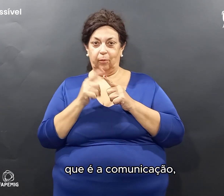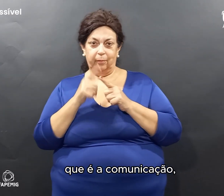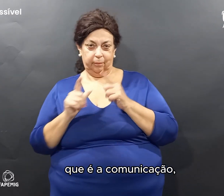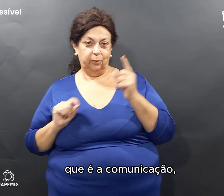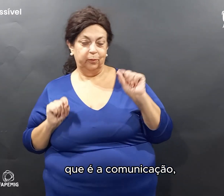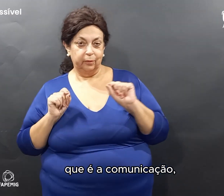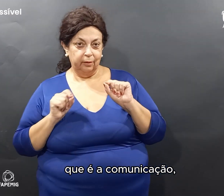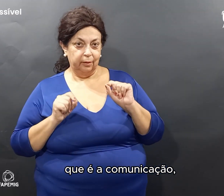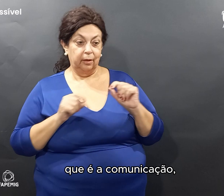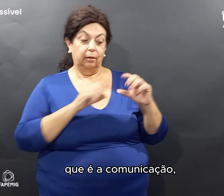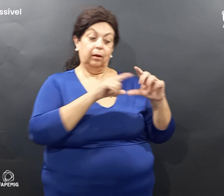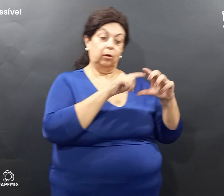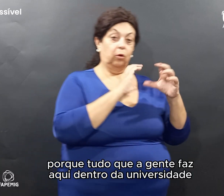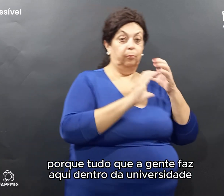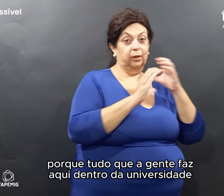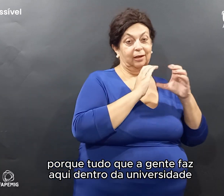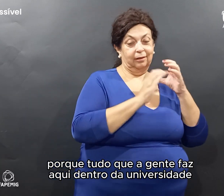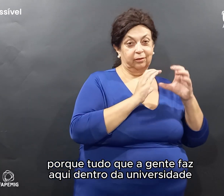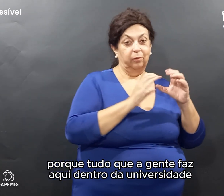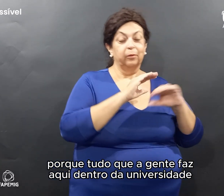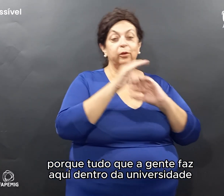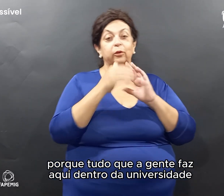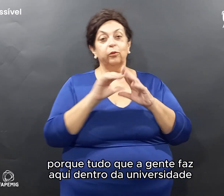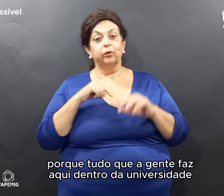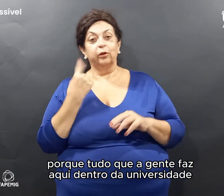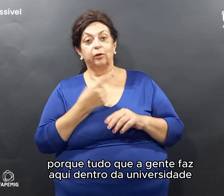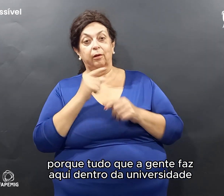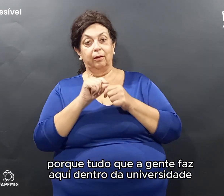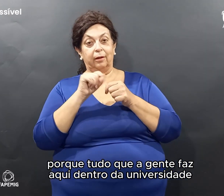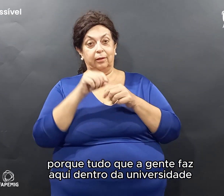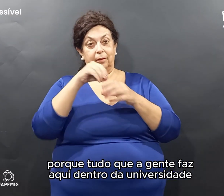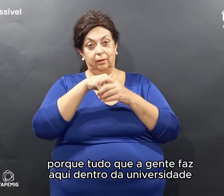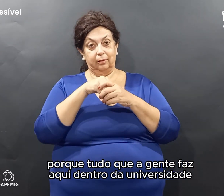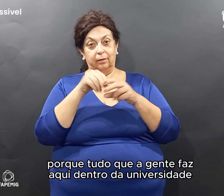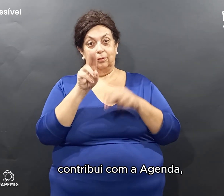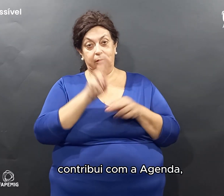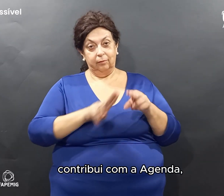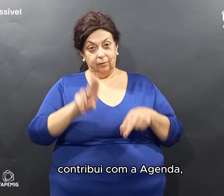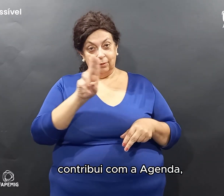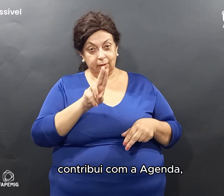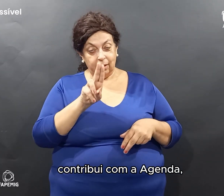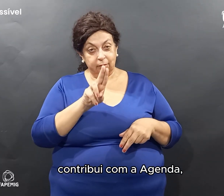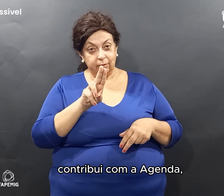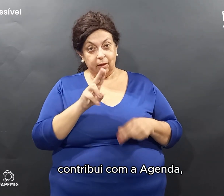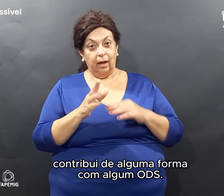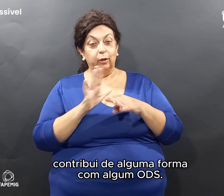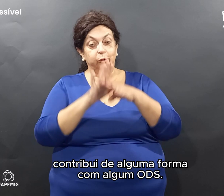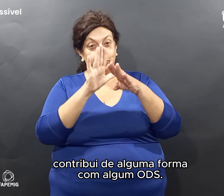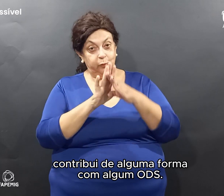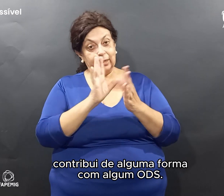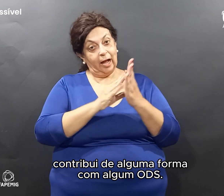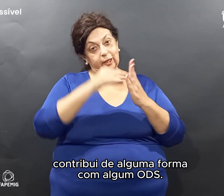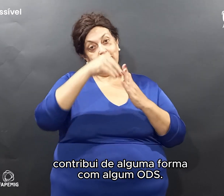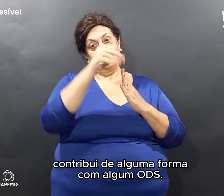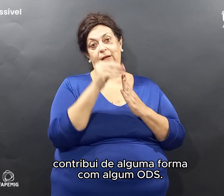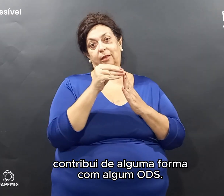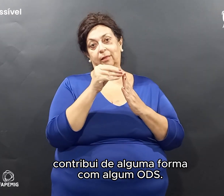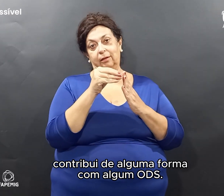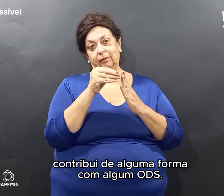a comunicação, porque tudo que a gente faz aqui dentro da universidade contribui com a agenda, contribui de alguma forma com algum